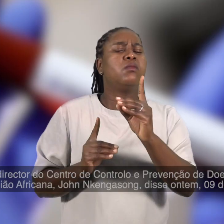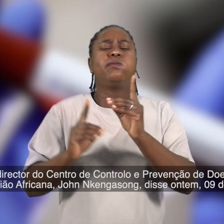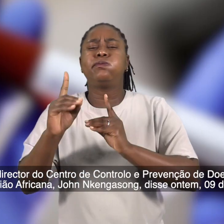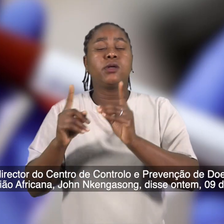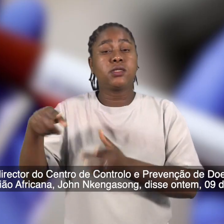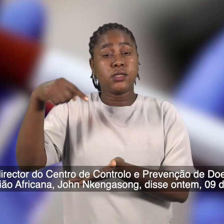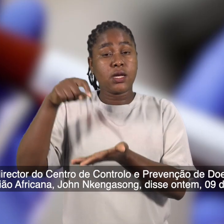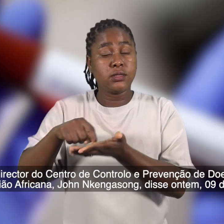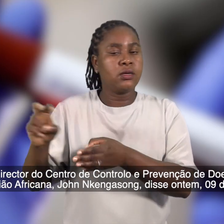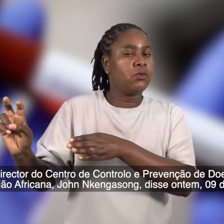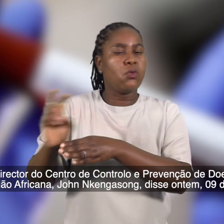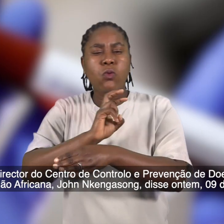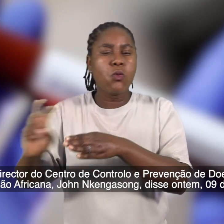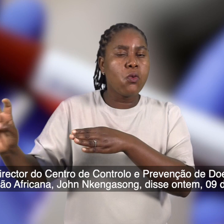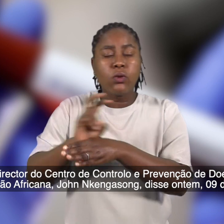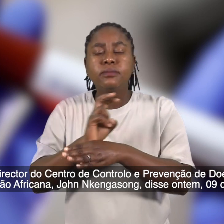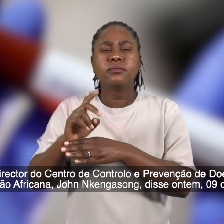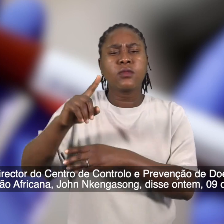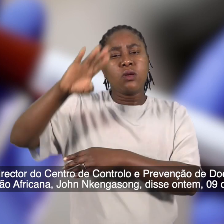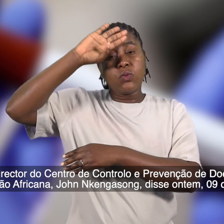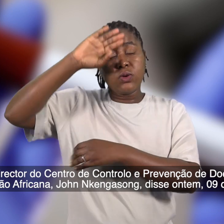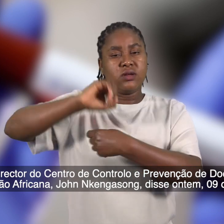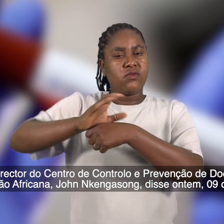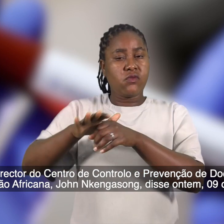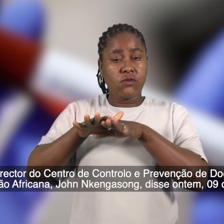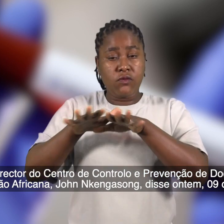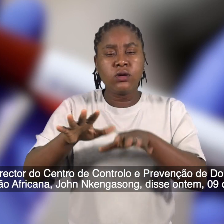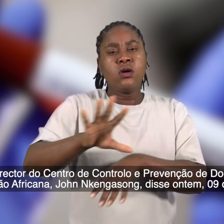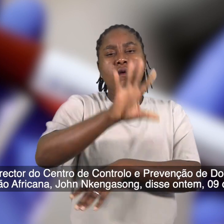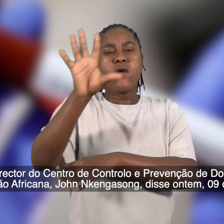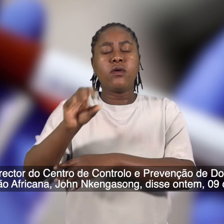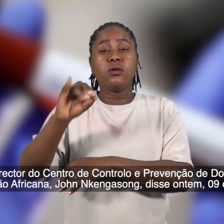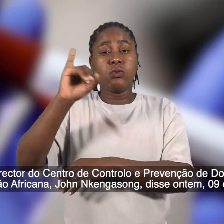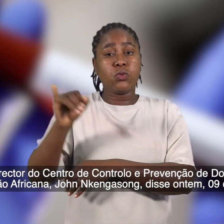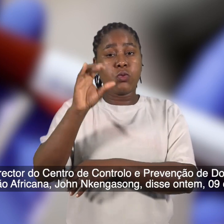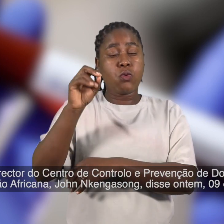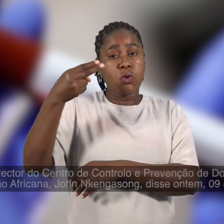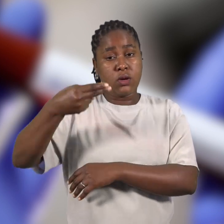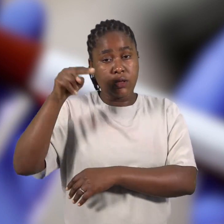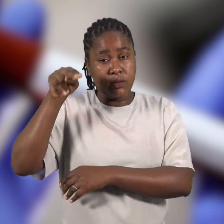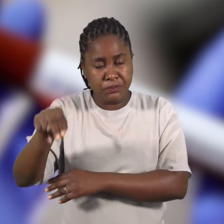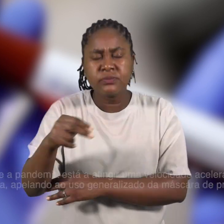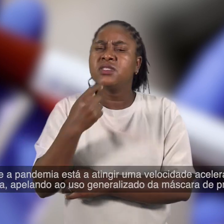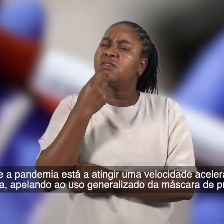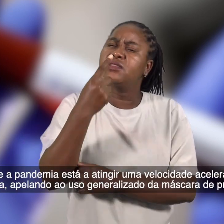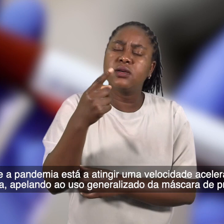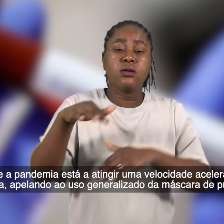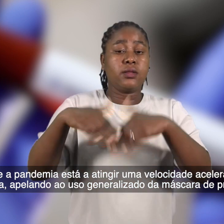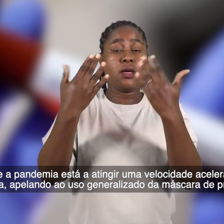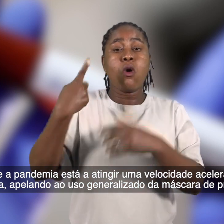O diretor do Centro de Controle e Prevenção de Doenças da União Africana disse ontem, 9 de julho, que a pandemia